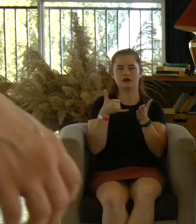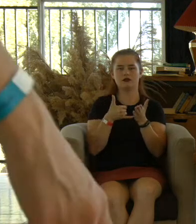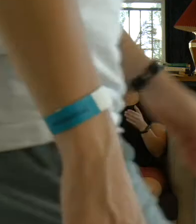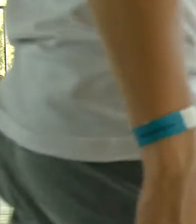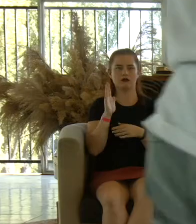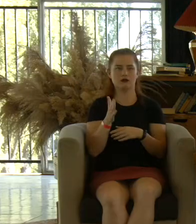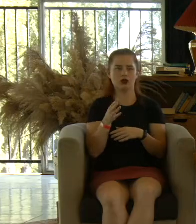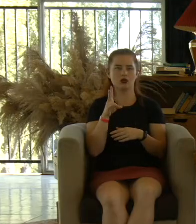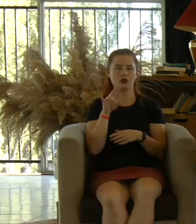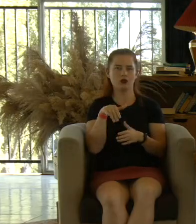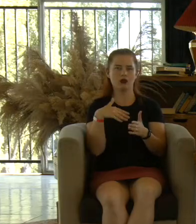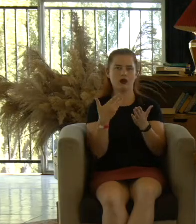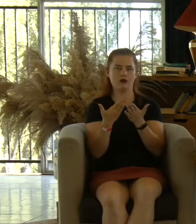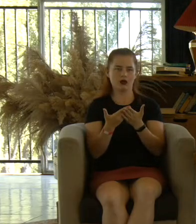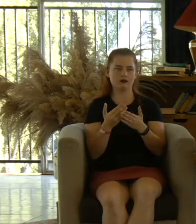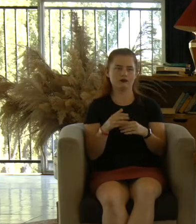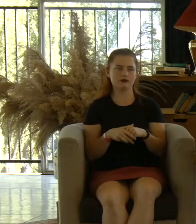Так, ну вот…